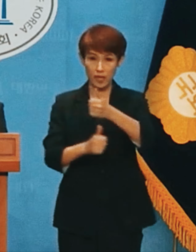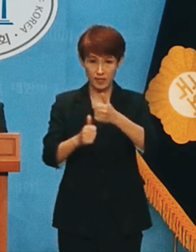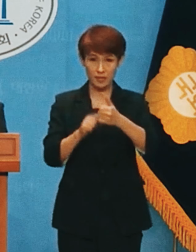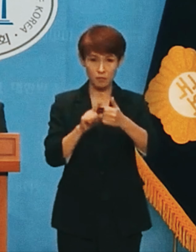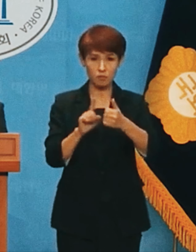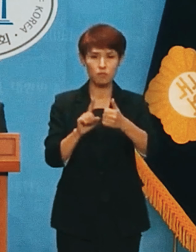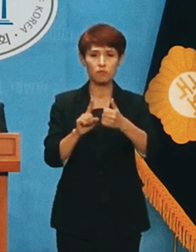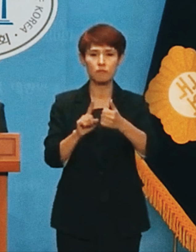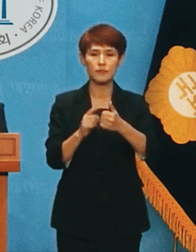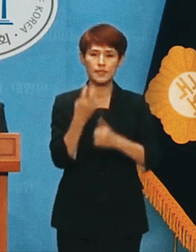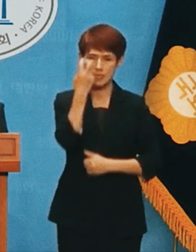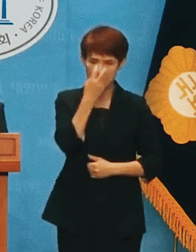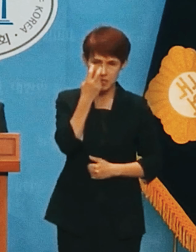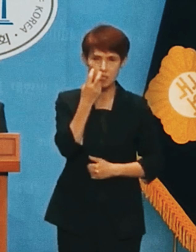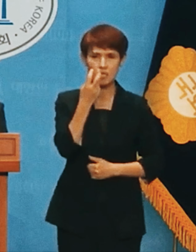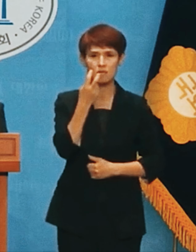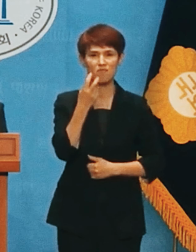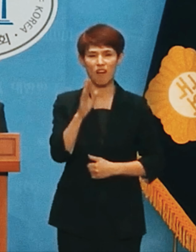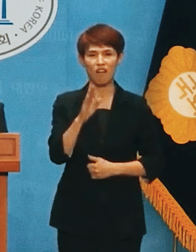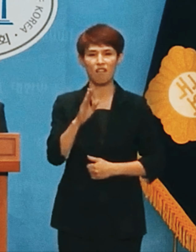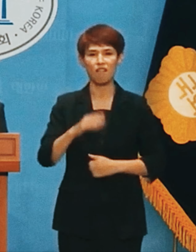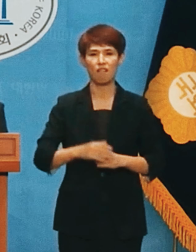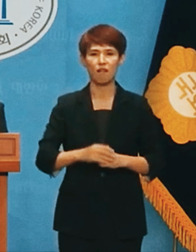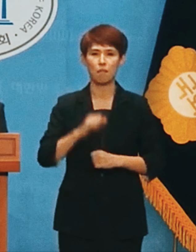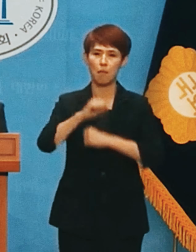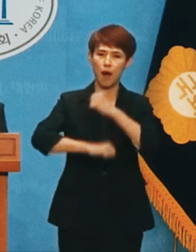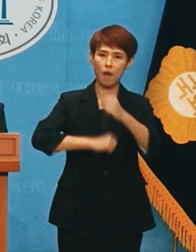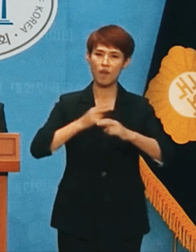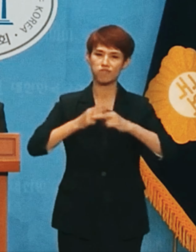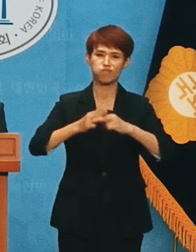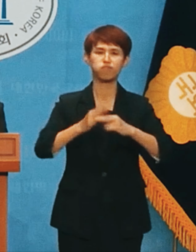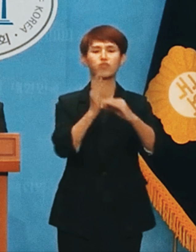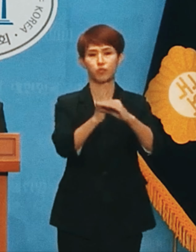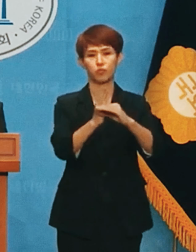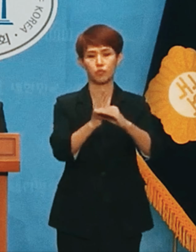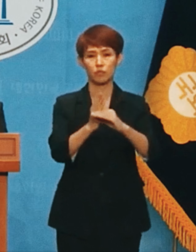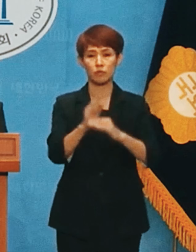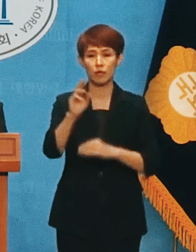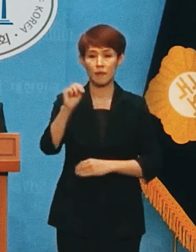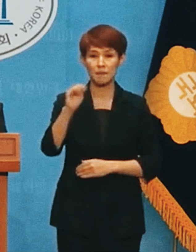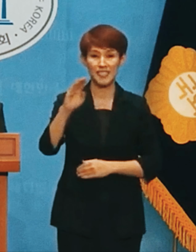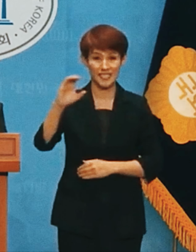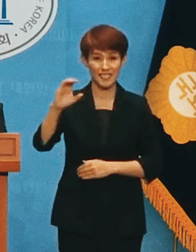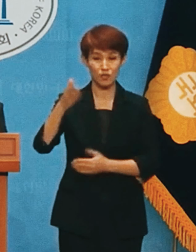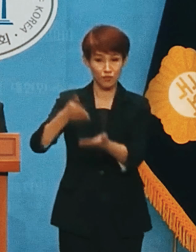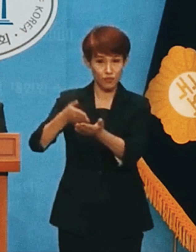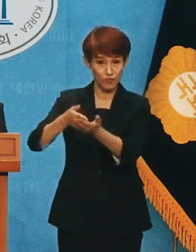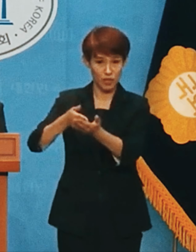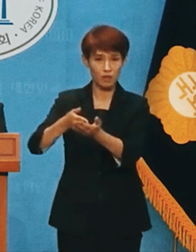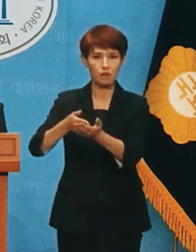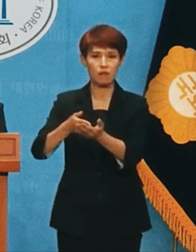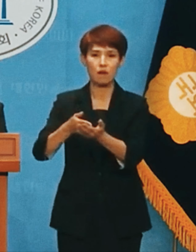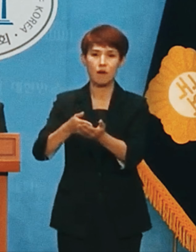선거방송 심의를 막난 춤추듯 하고 있습니다 최근 MBC 뉴스데스크 보도에